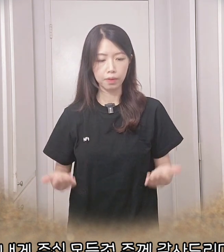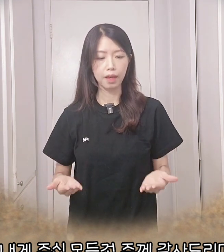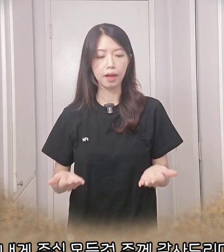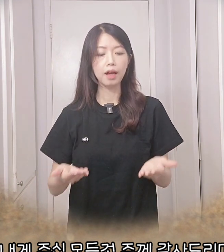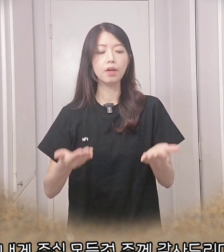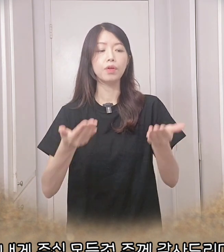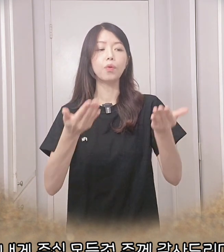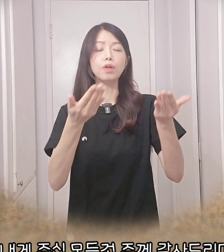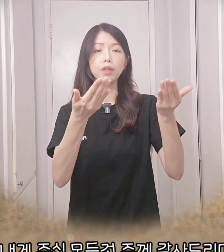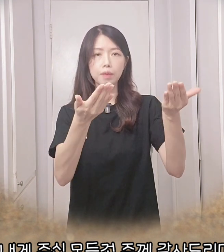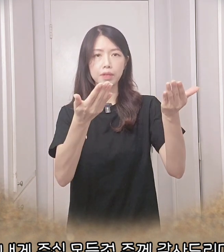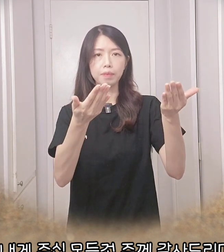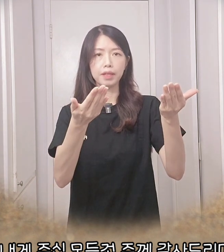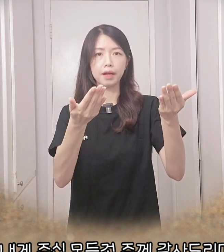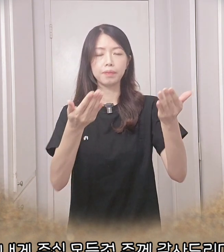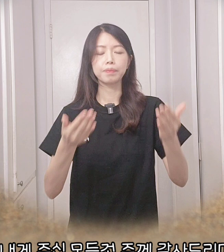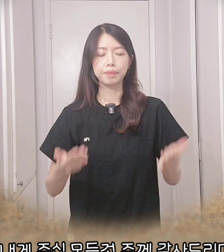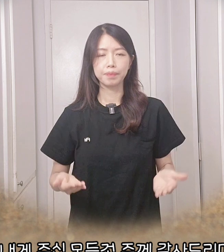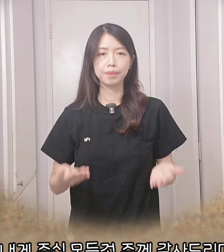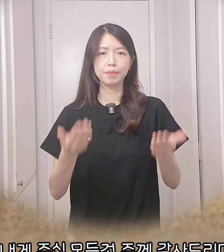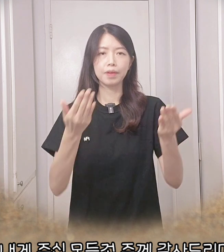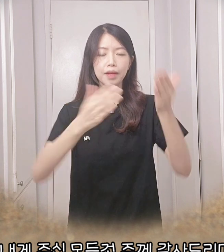반대로 내가 위로 올려드리면 됩니다.